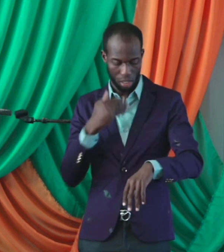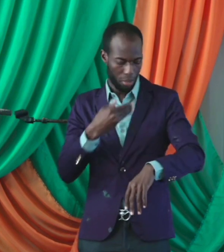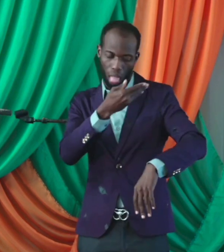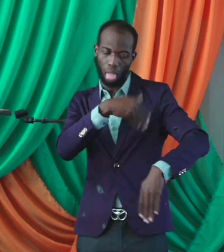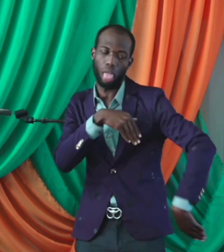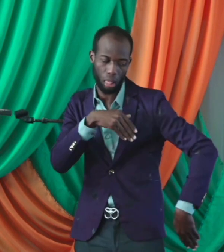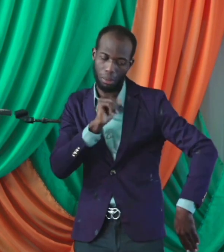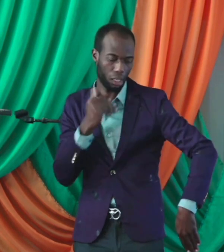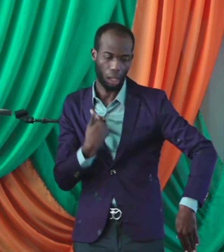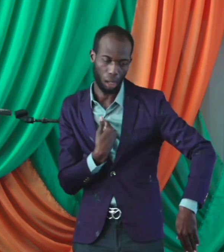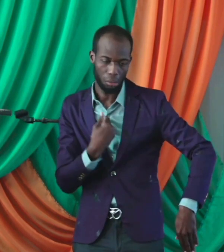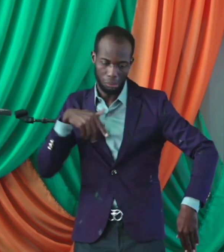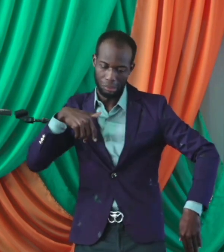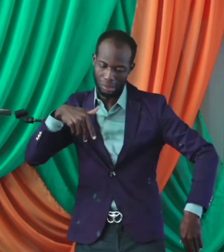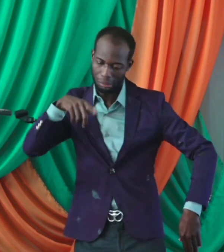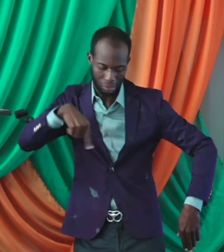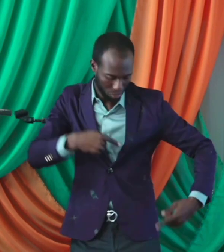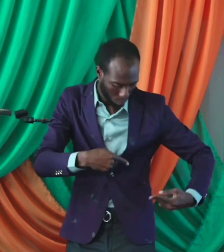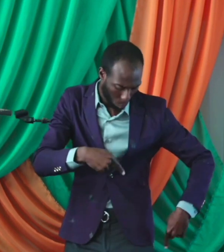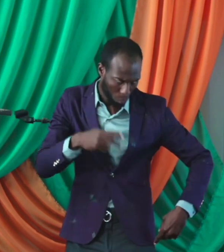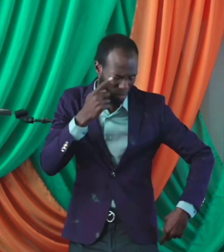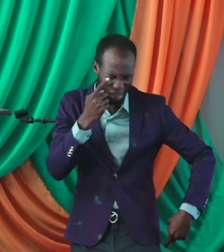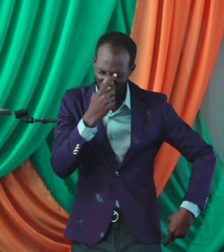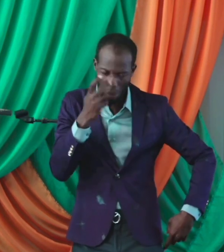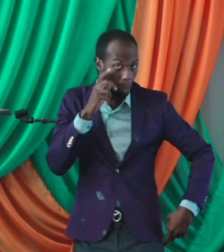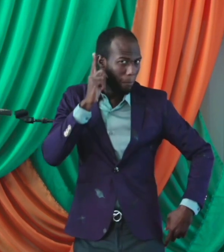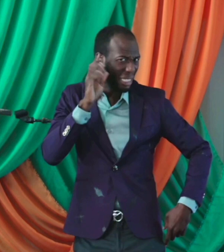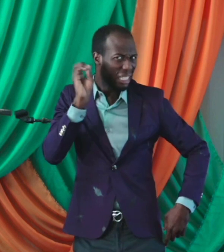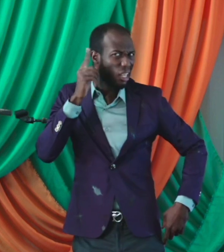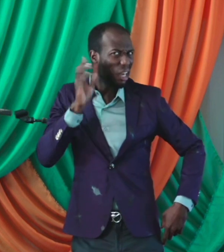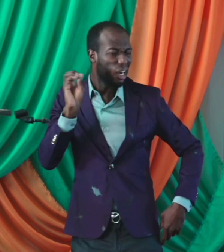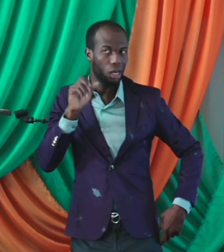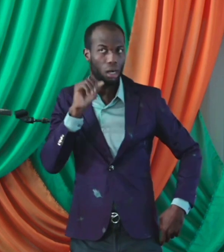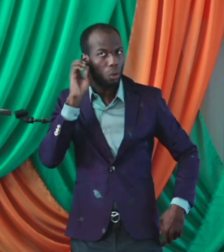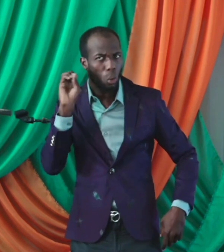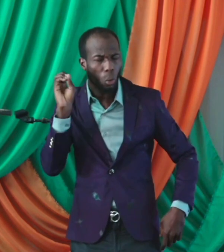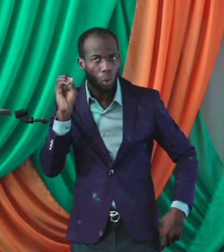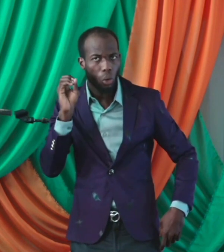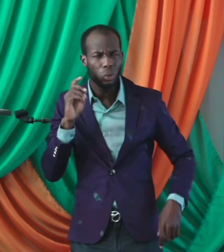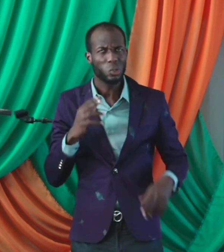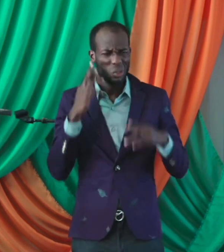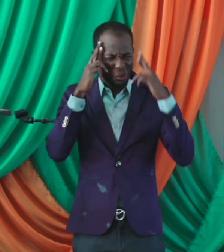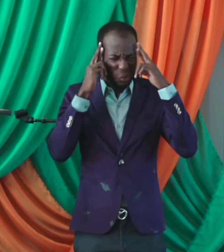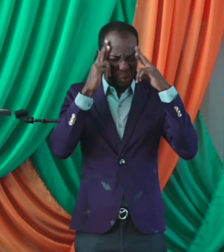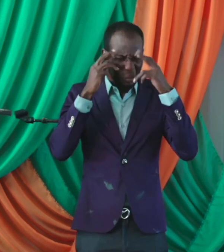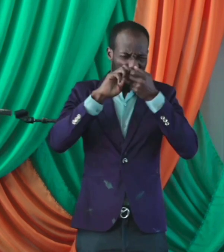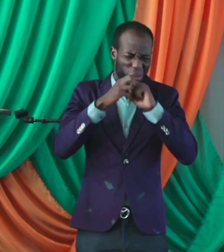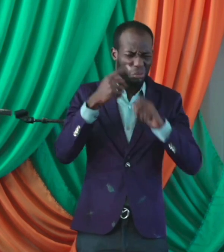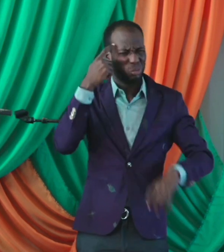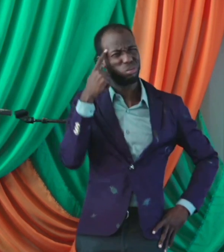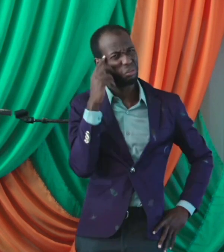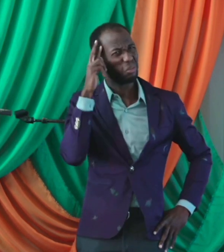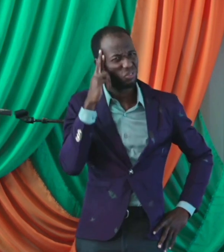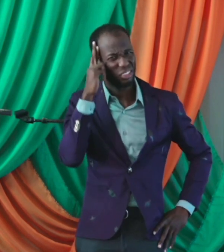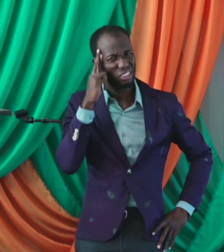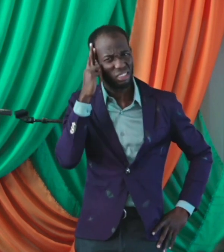Vous regardez le hein. Pek pa gamache ya, jek pa we ya, zon ekip attende ya, c'est so, ça obsédé ou, ça occupe l'esprit